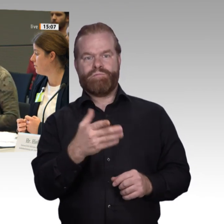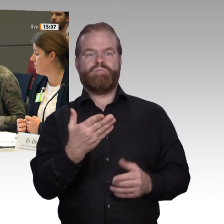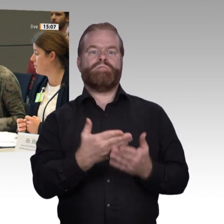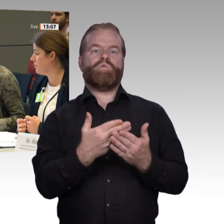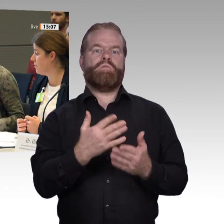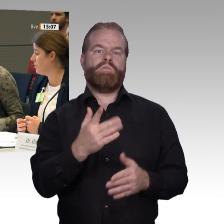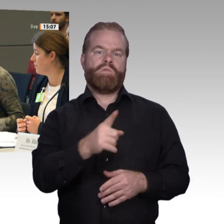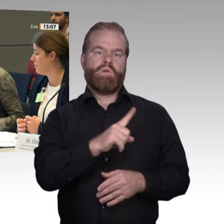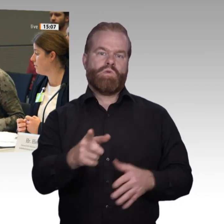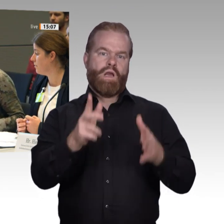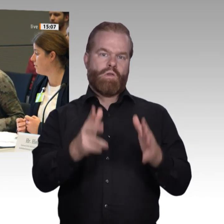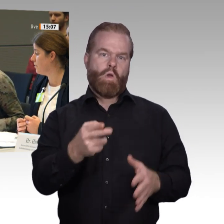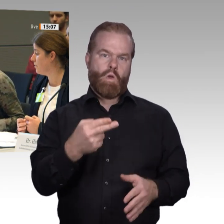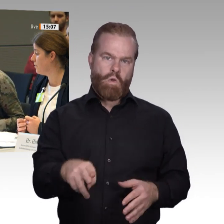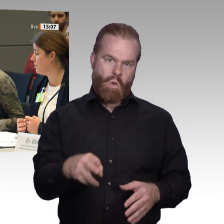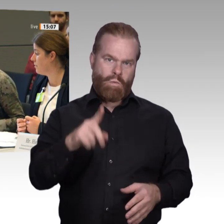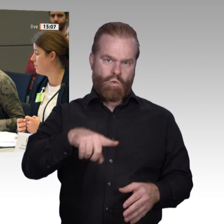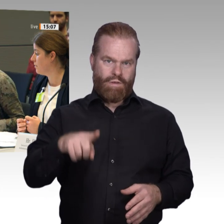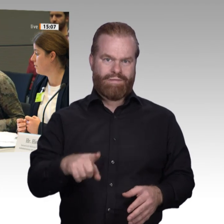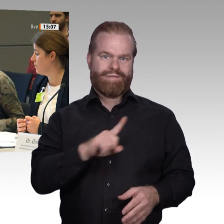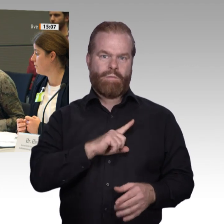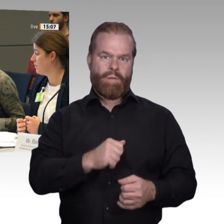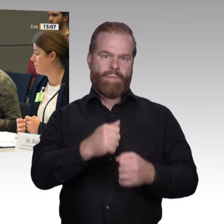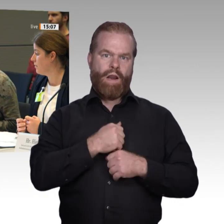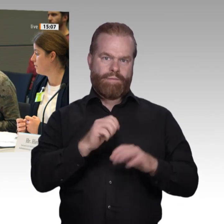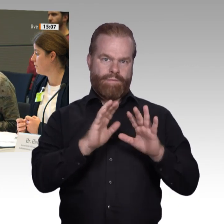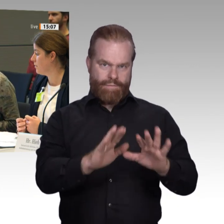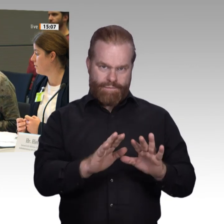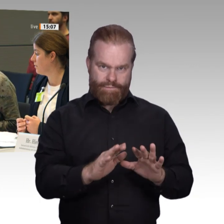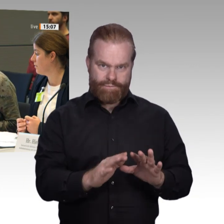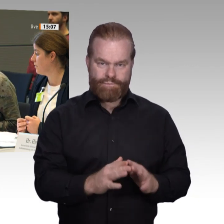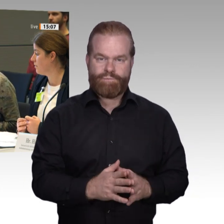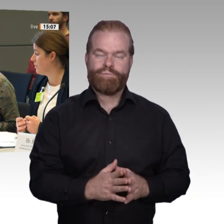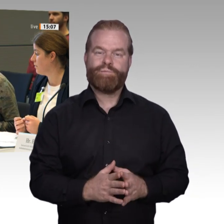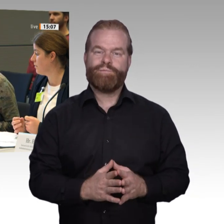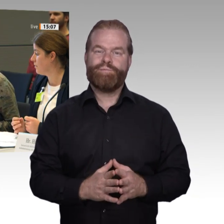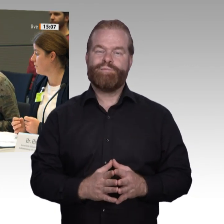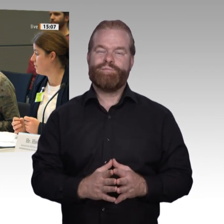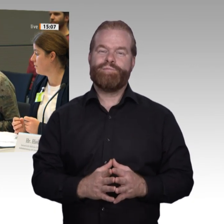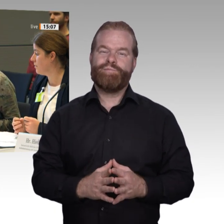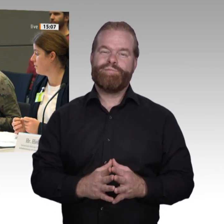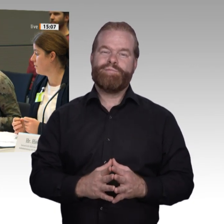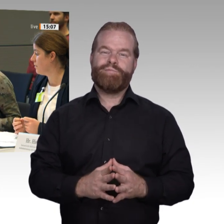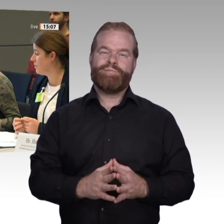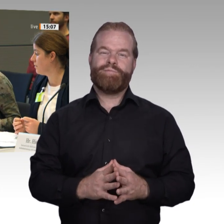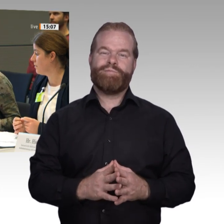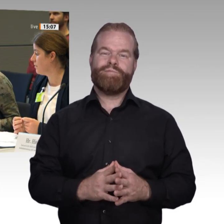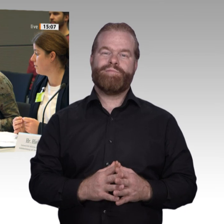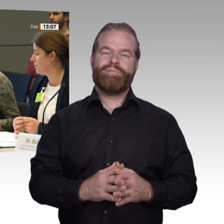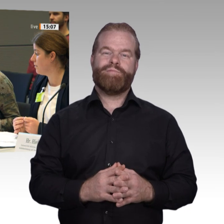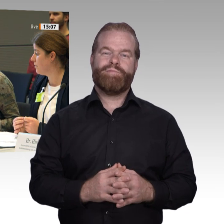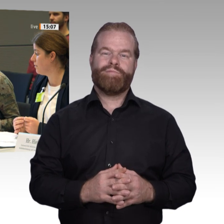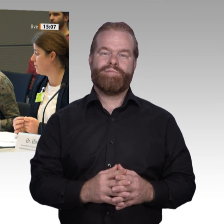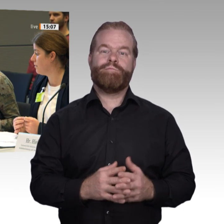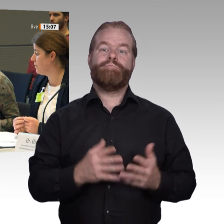Selbstbehalt von 1.440 Euro monatlich angesetzt, bereinigtes Einkommen nochmal. Somit hat die Familie einen Anspruch auf 3.240